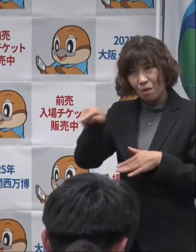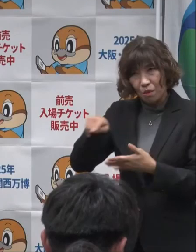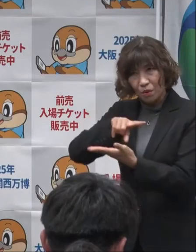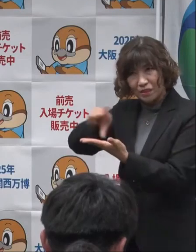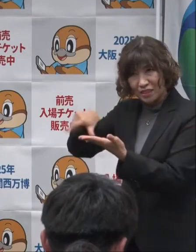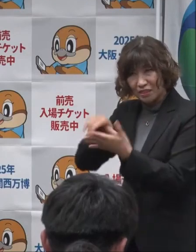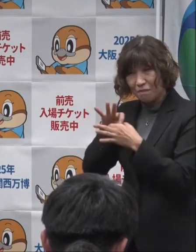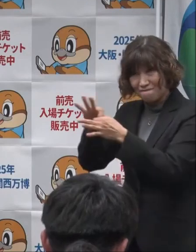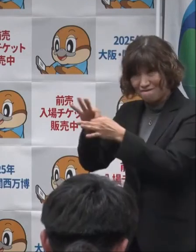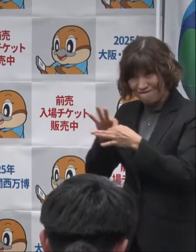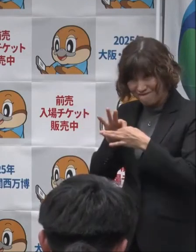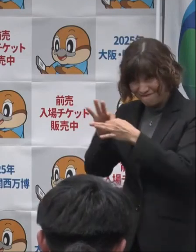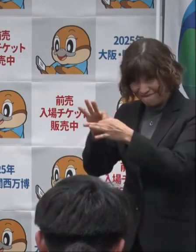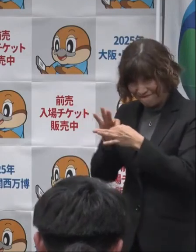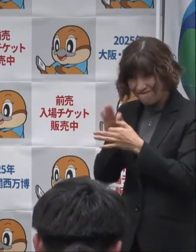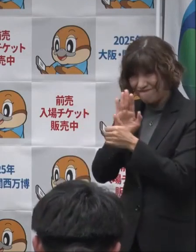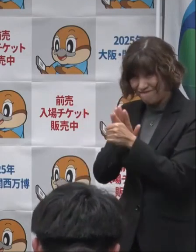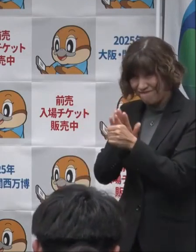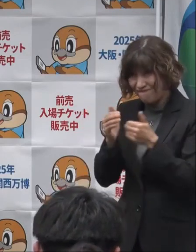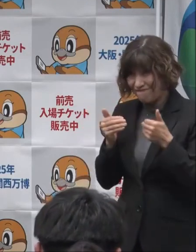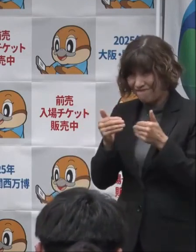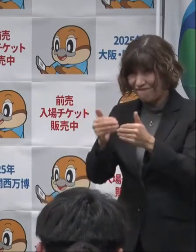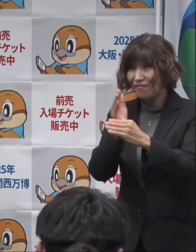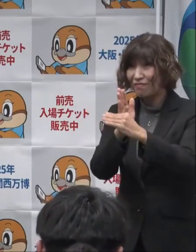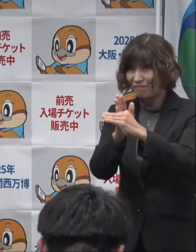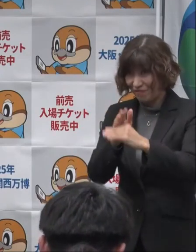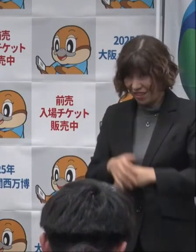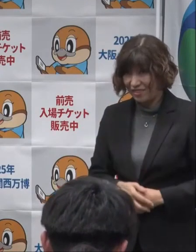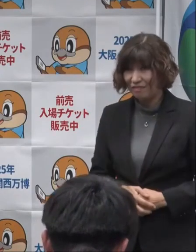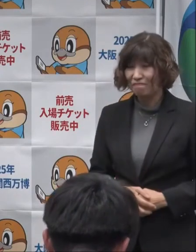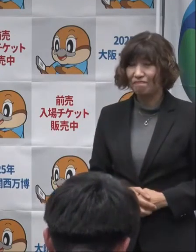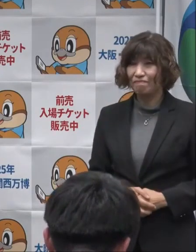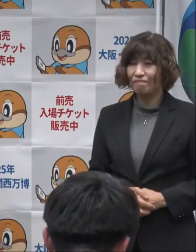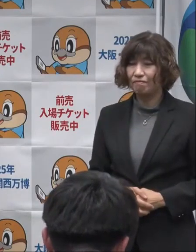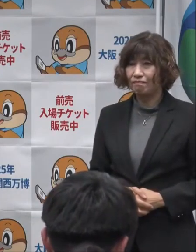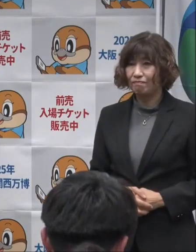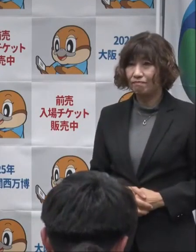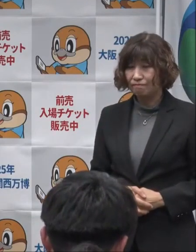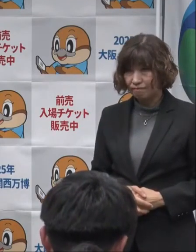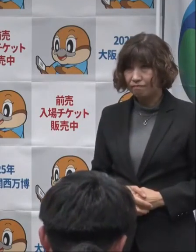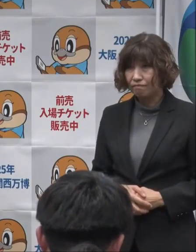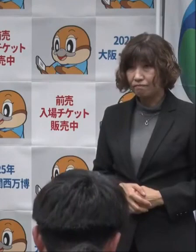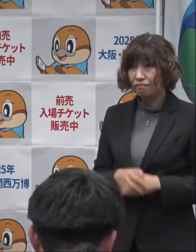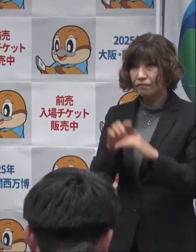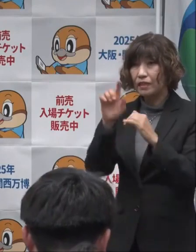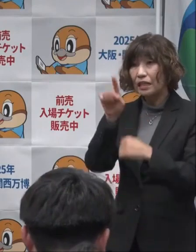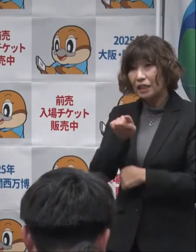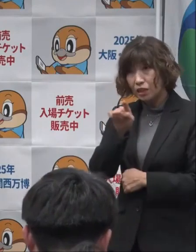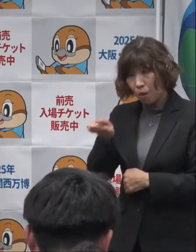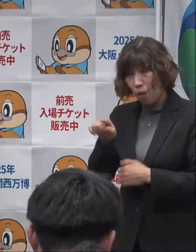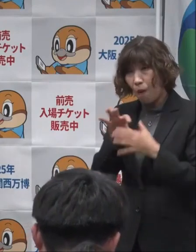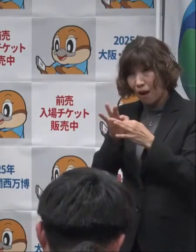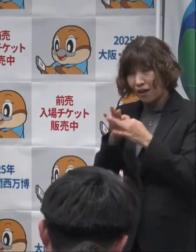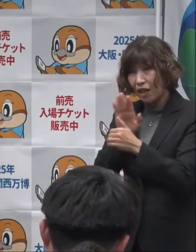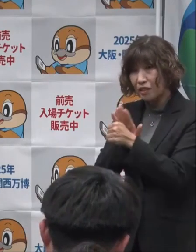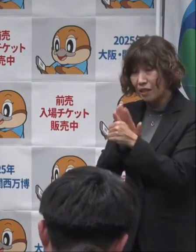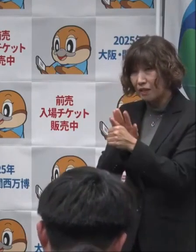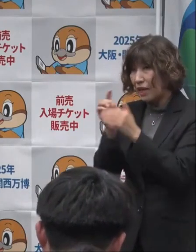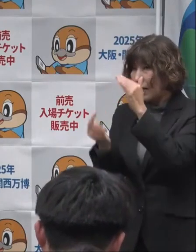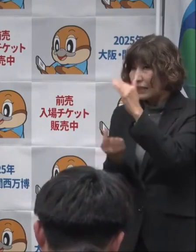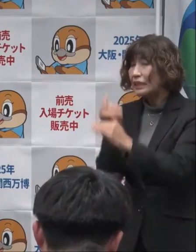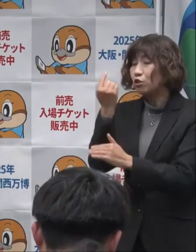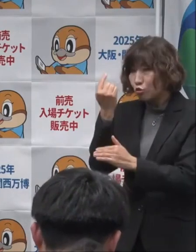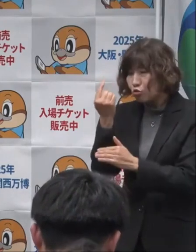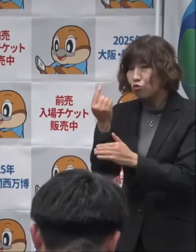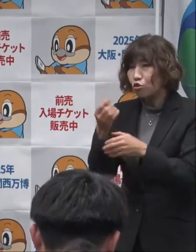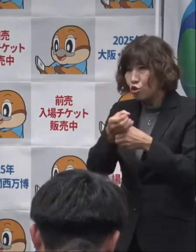ながら進めているところであります。まず人的支援ですけれども、緊急消防